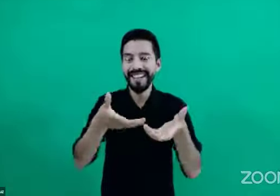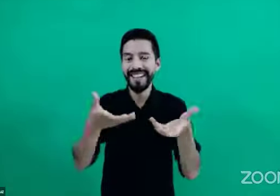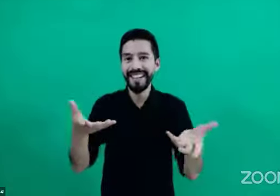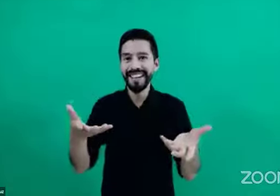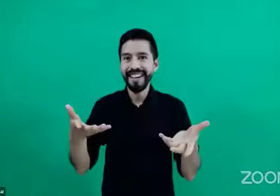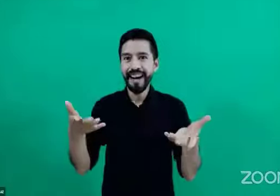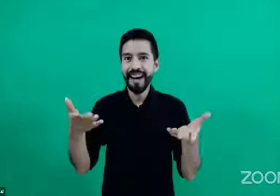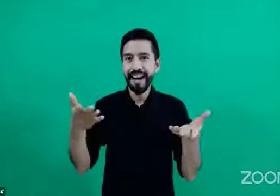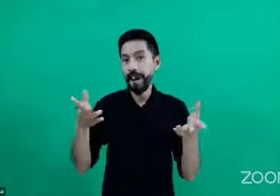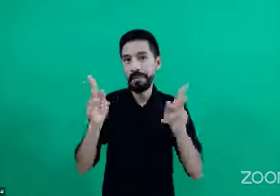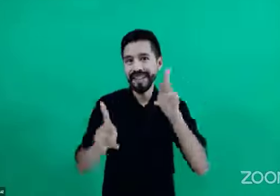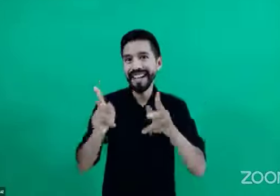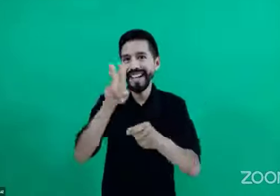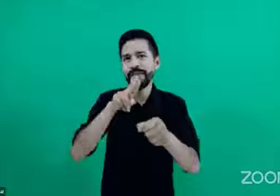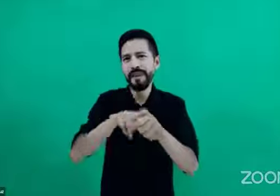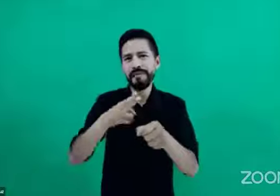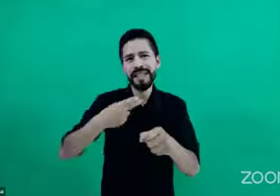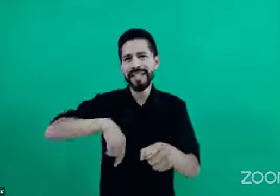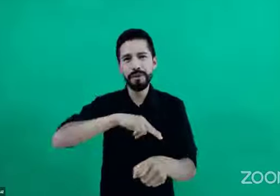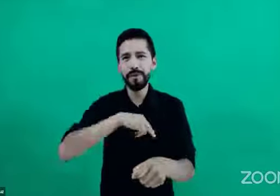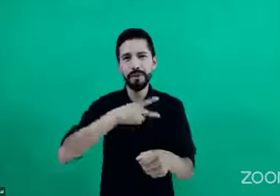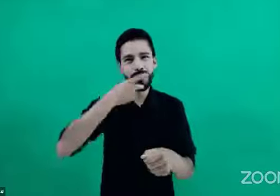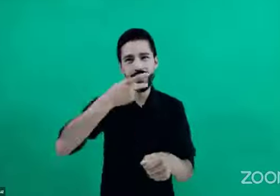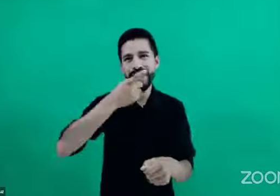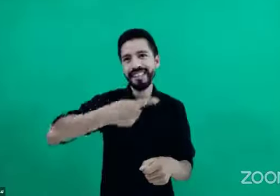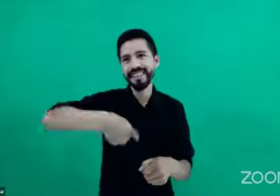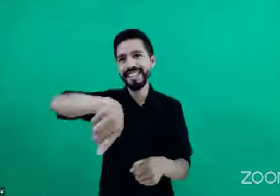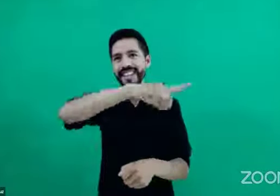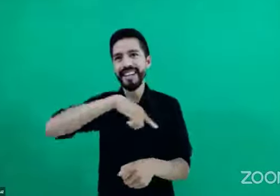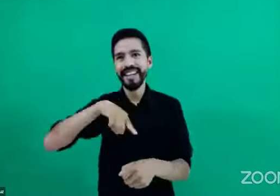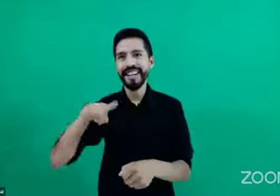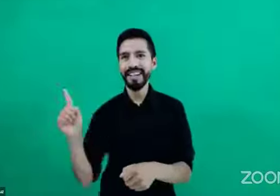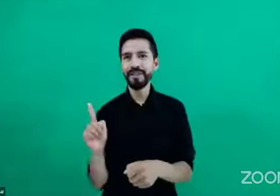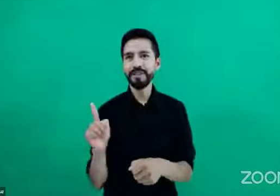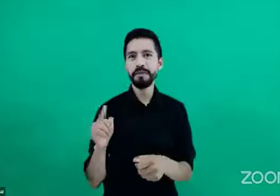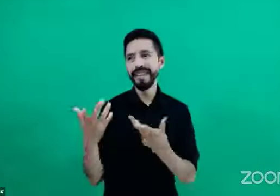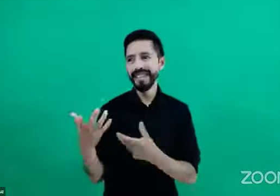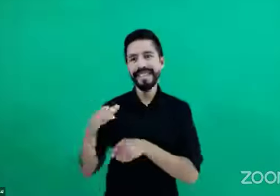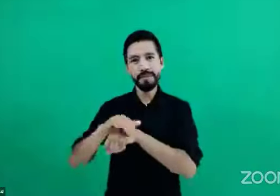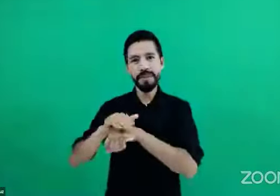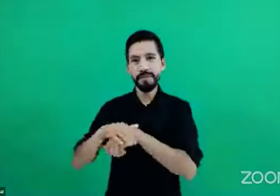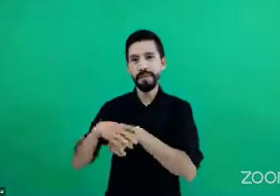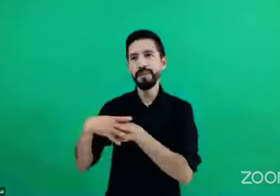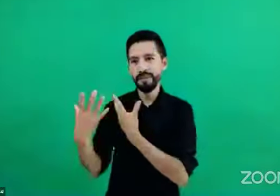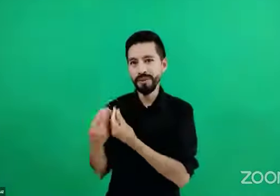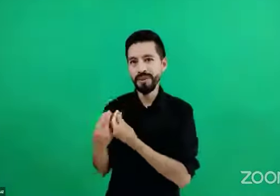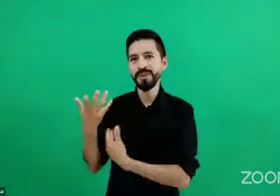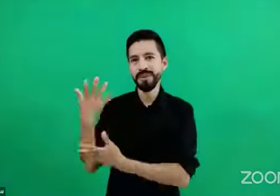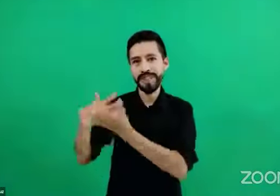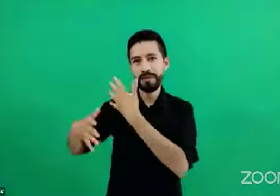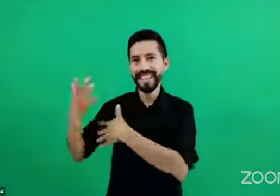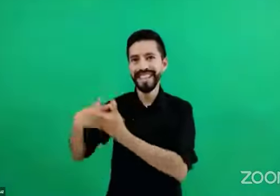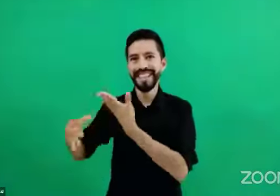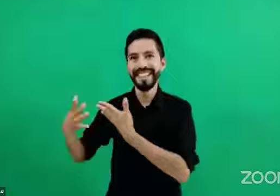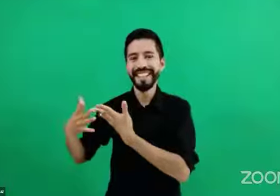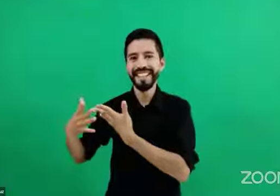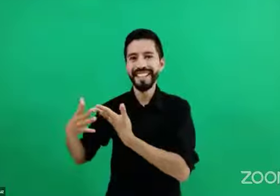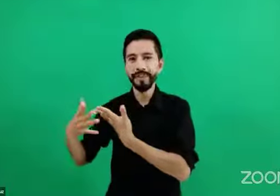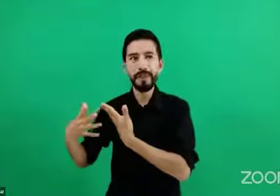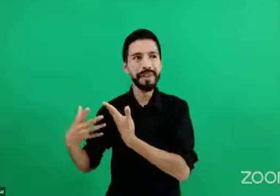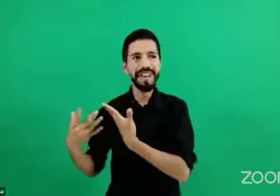la calle a platicar normalmente como los oyentes, que ellos puedan estar, por ejemplo, con nosotros, el